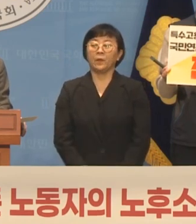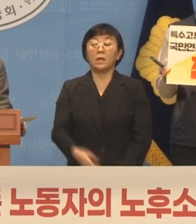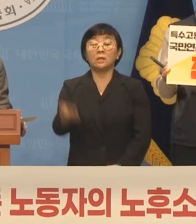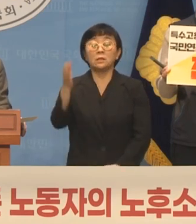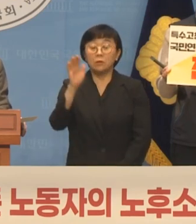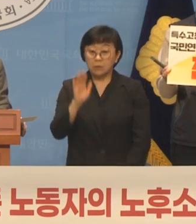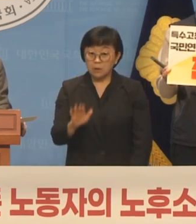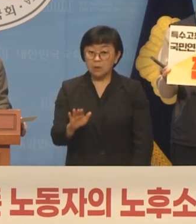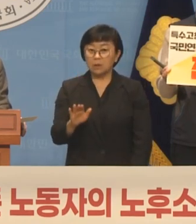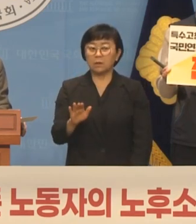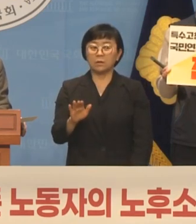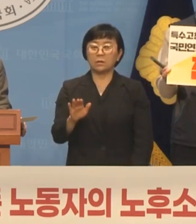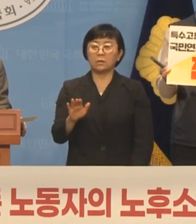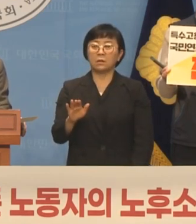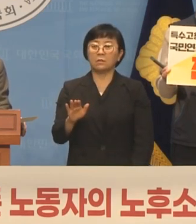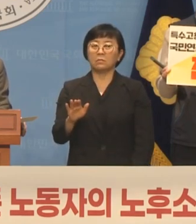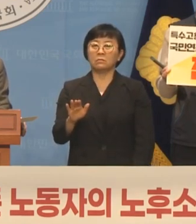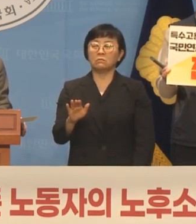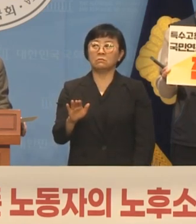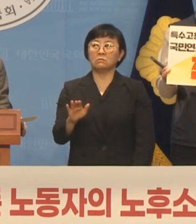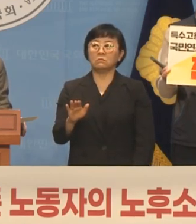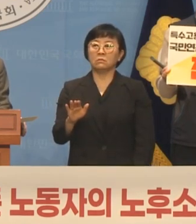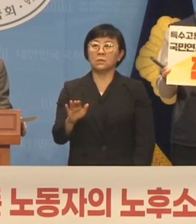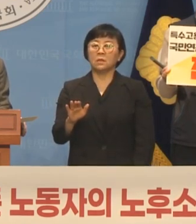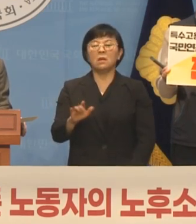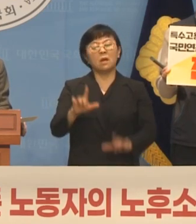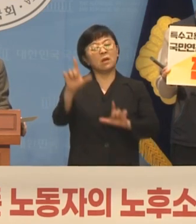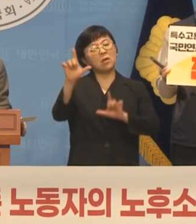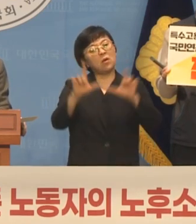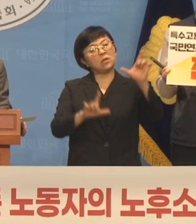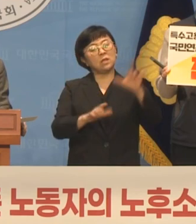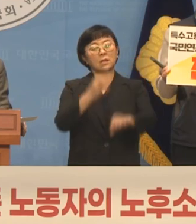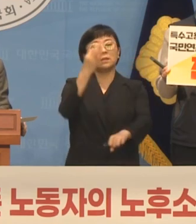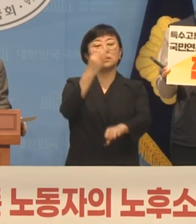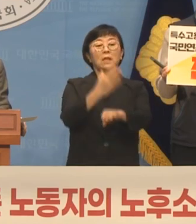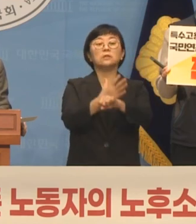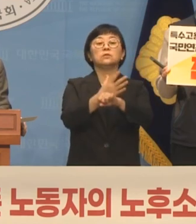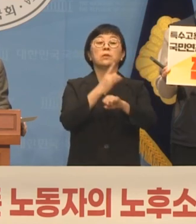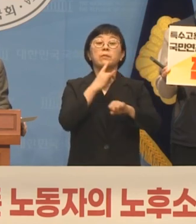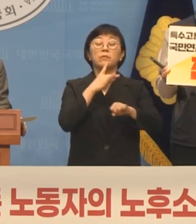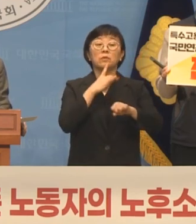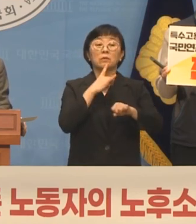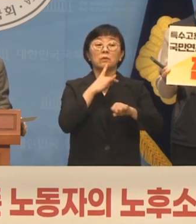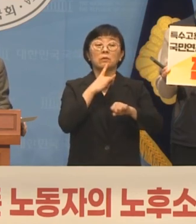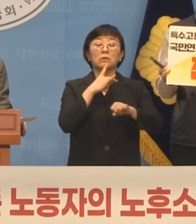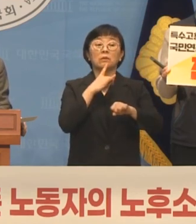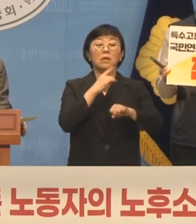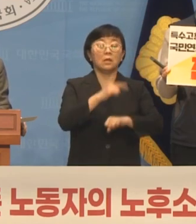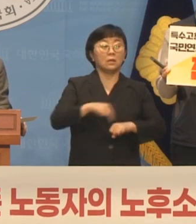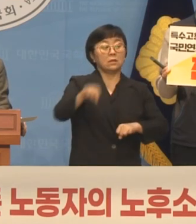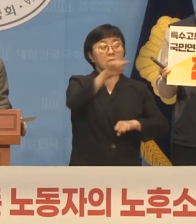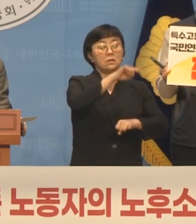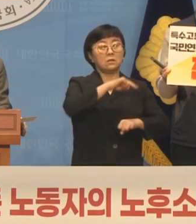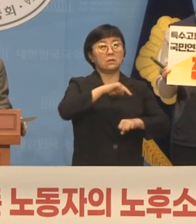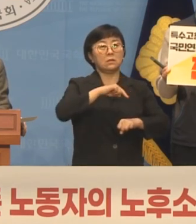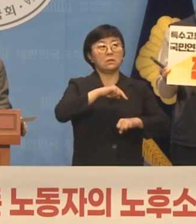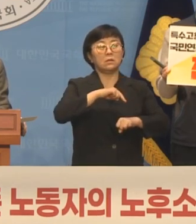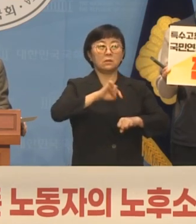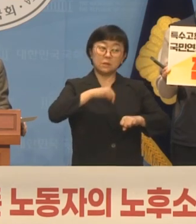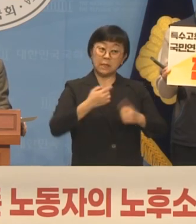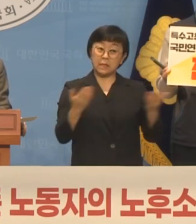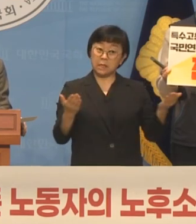그런데 사실 이마저도 형태에 따른 단순한 구분일 뿐 이들이 자신이 일하는